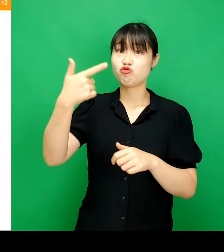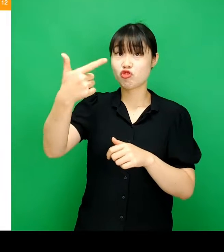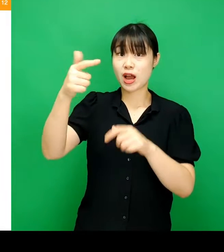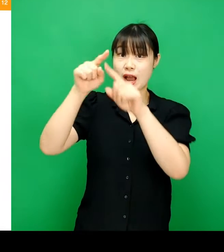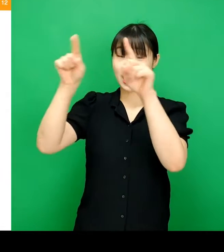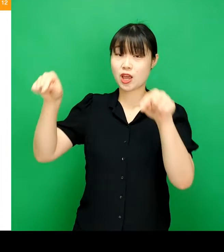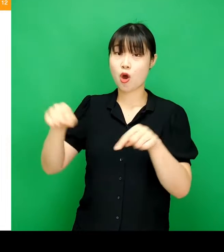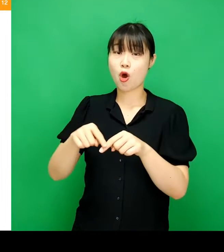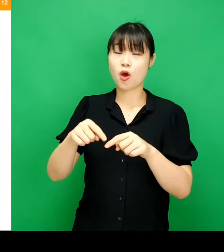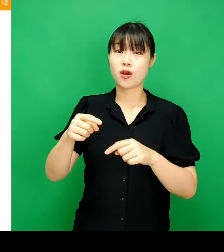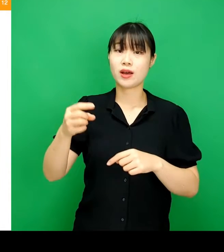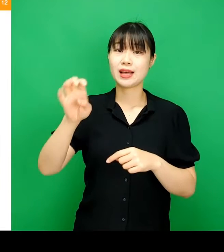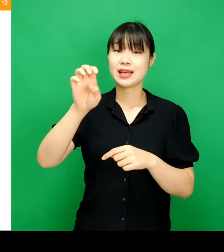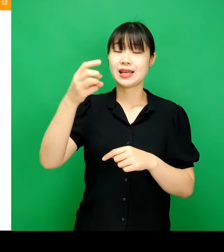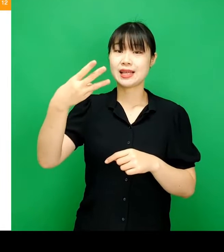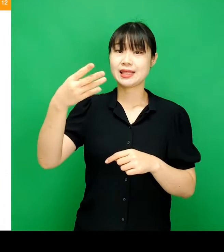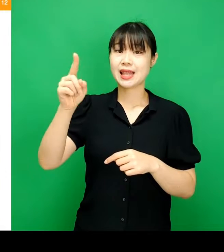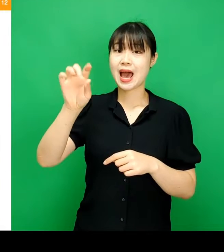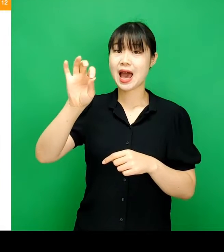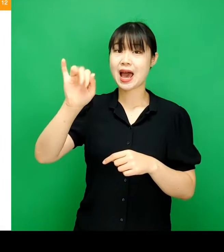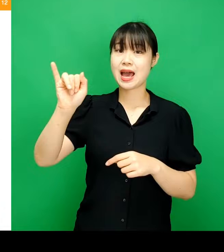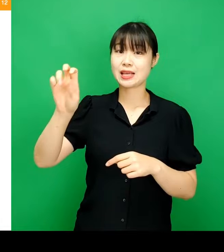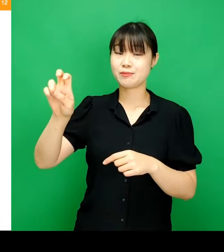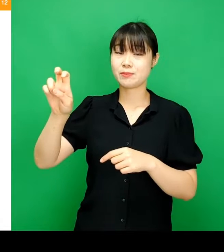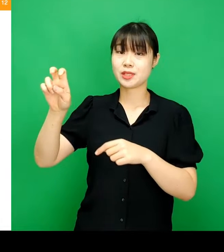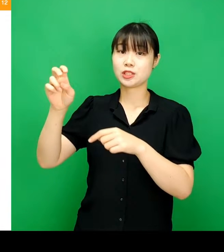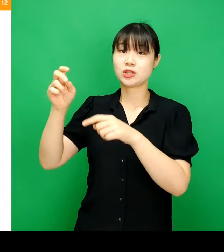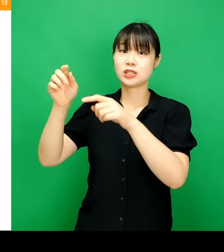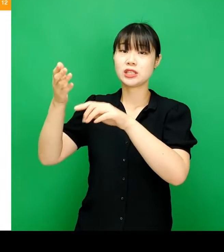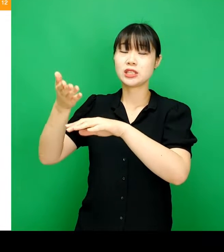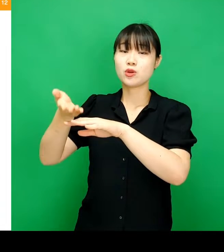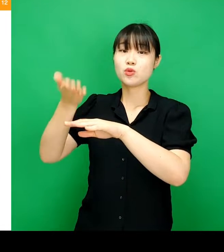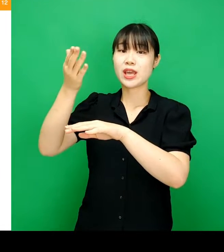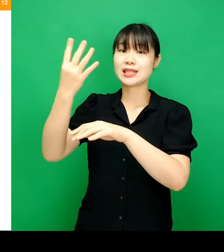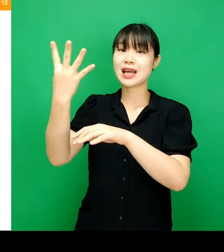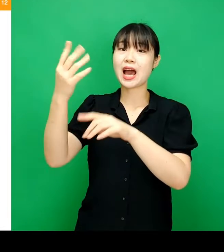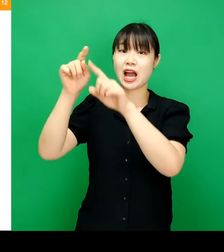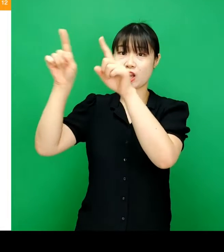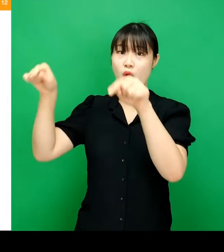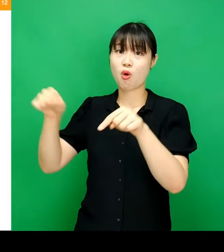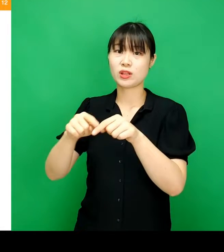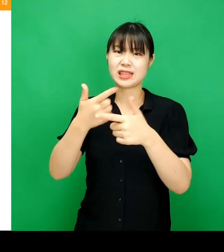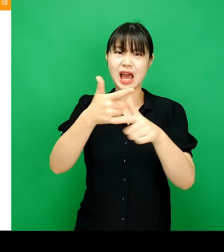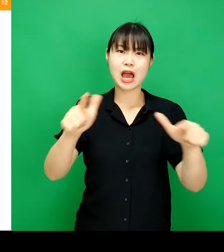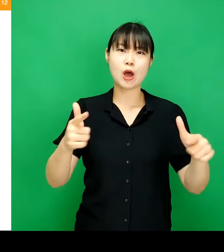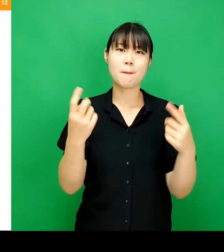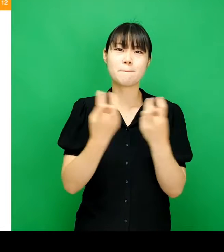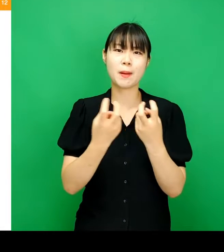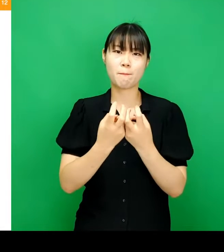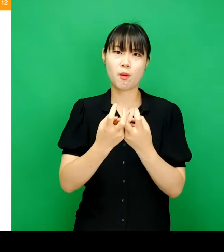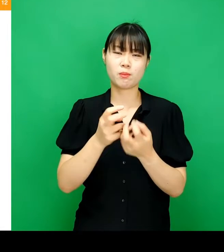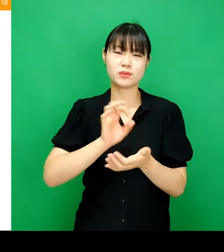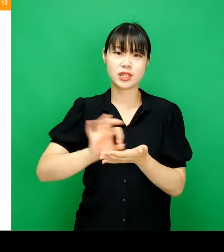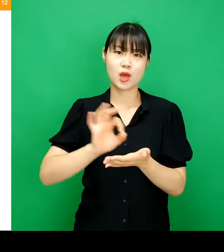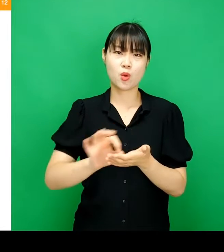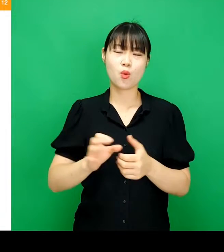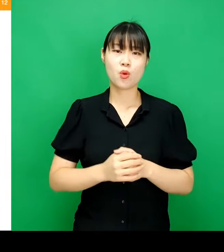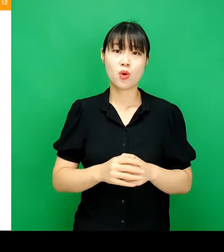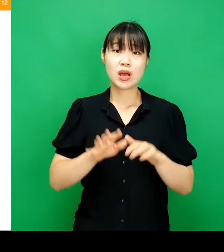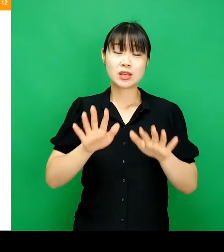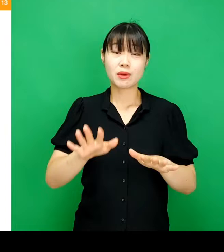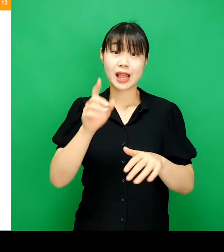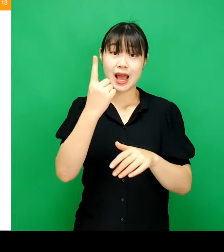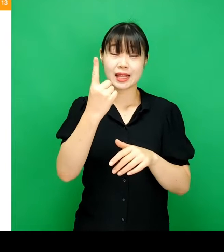ABC는 육각형, 파이낸셜 타임즈는 지도 위에 사각형으로 표현하는 등 다양한 방법을 선택했습니다.